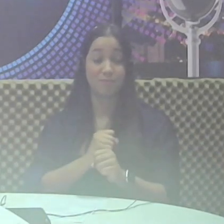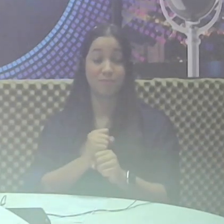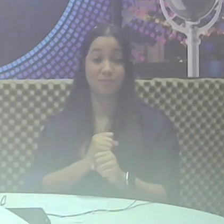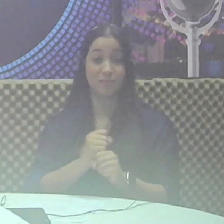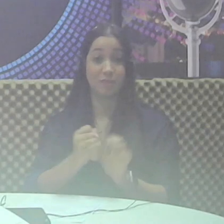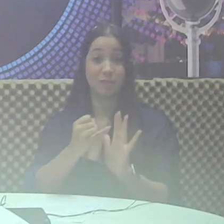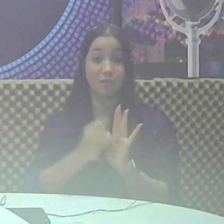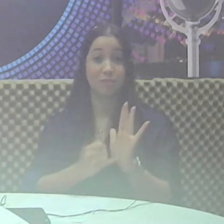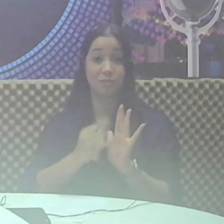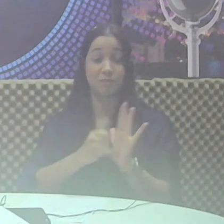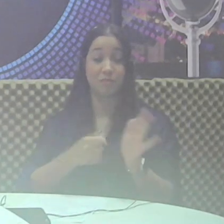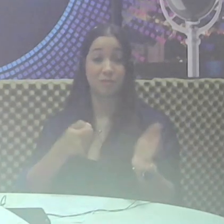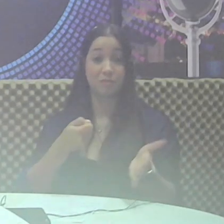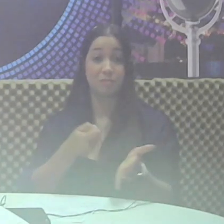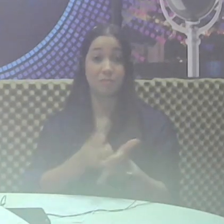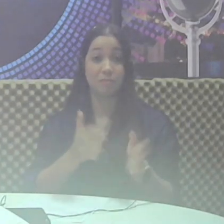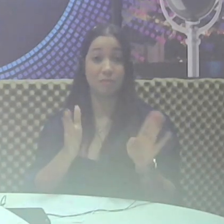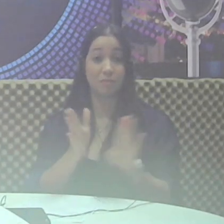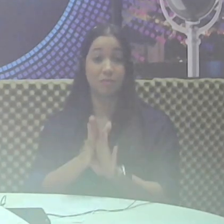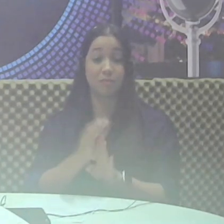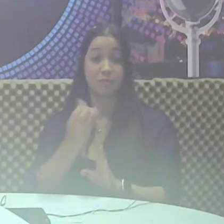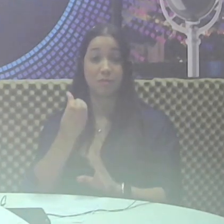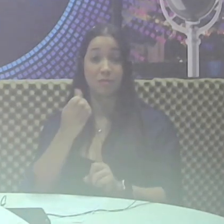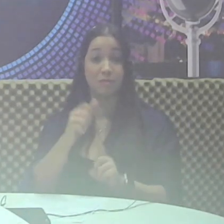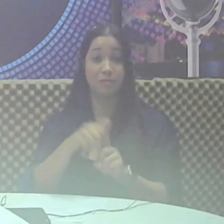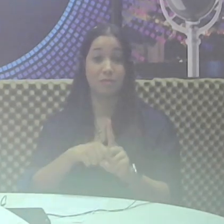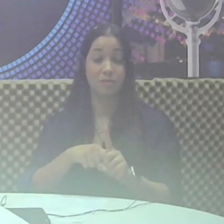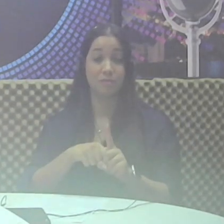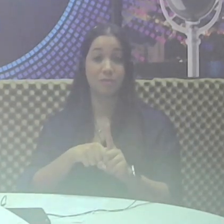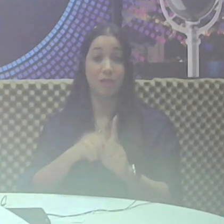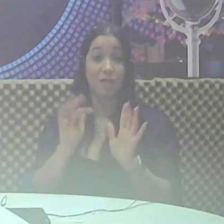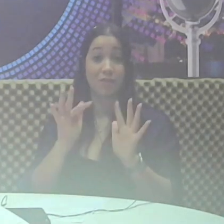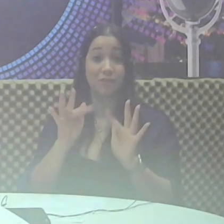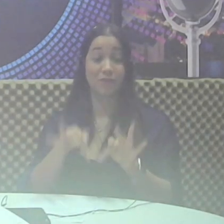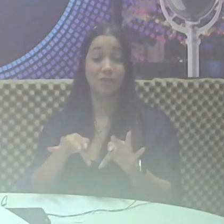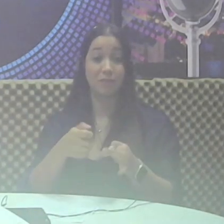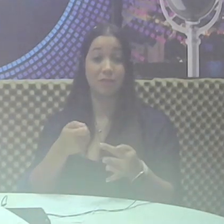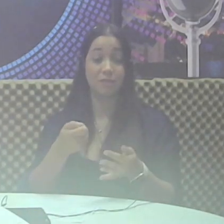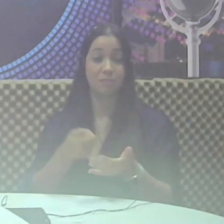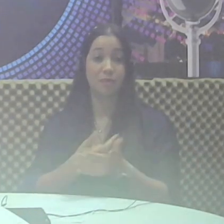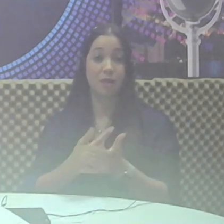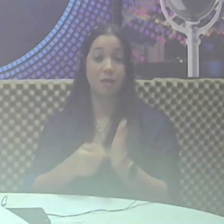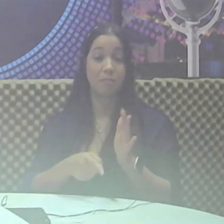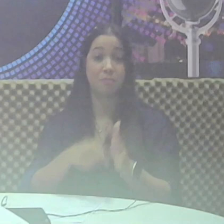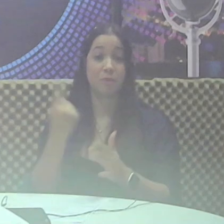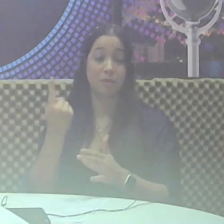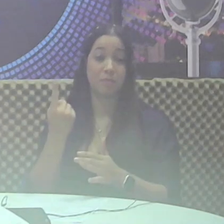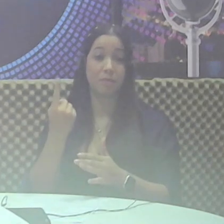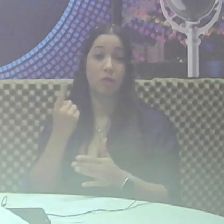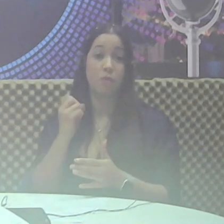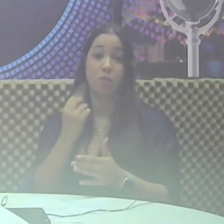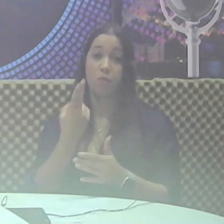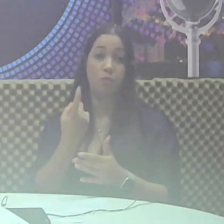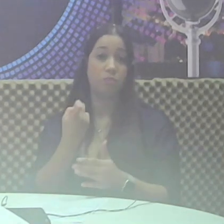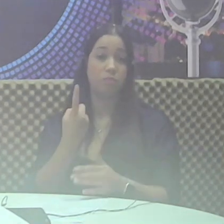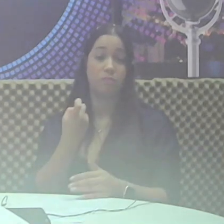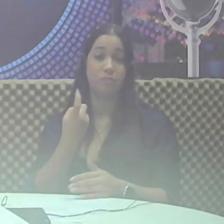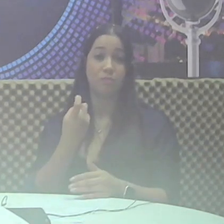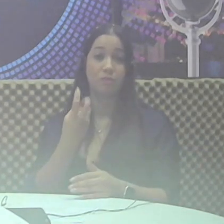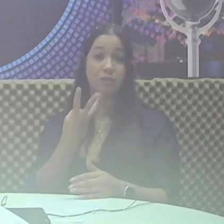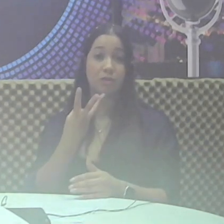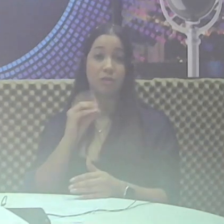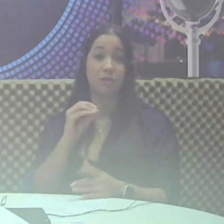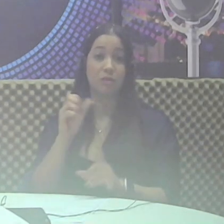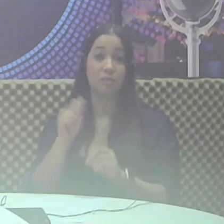ser pago em até 6 vezes, com prazo final para quitação da primeira parcela ou parcela única em 30 de